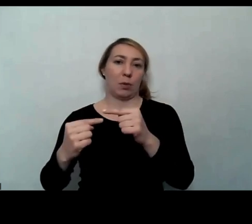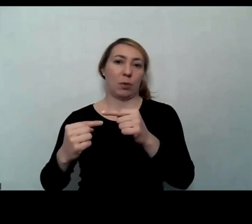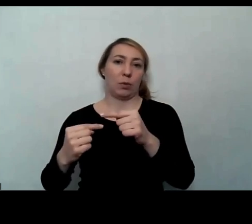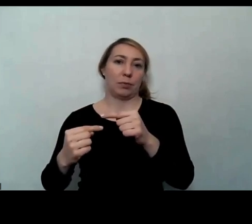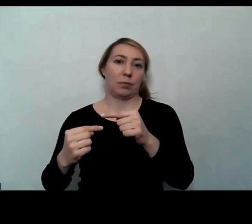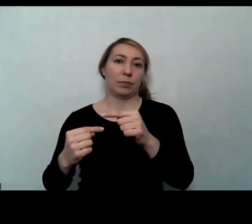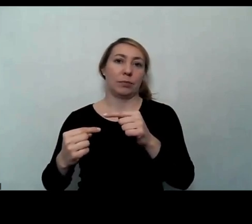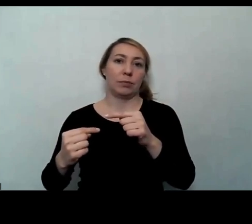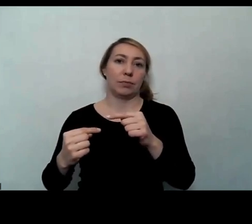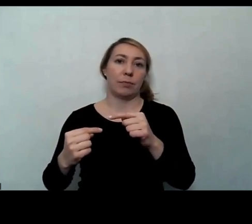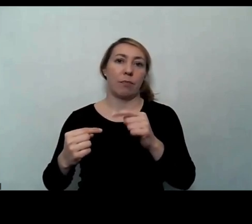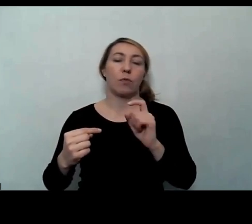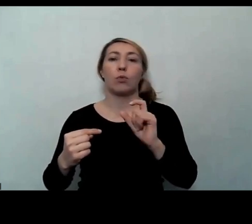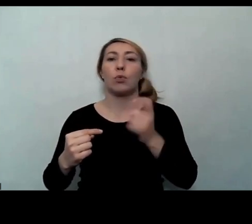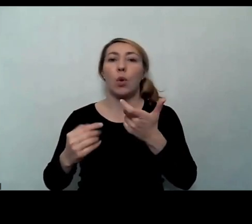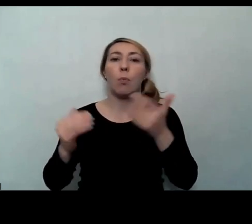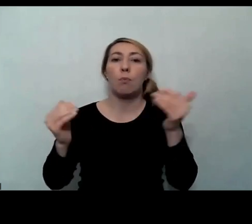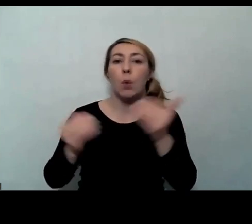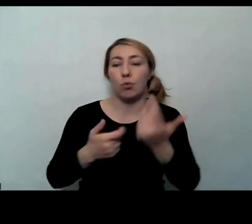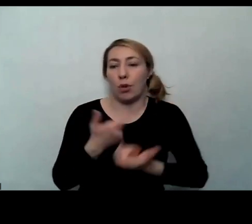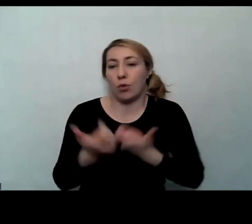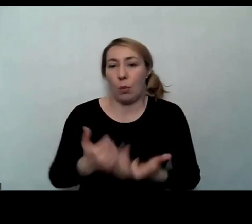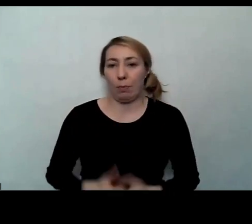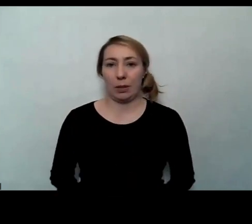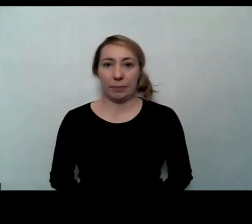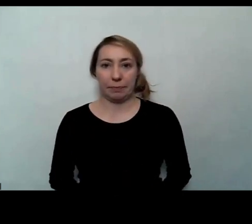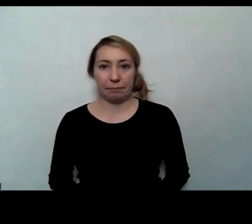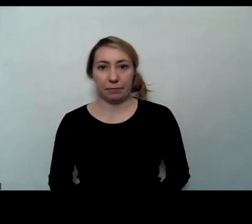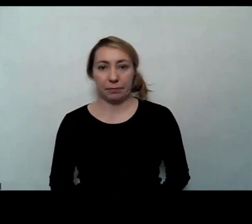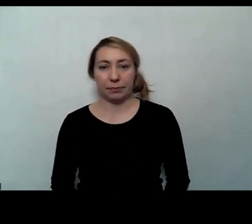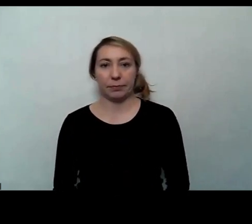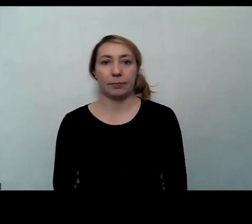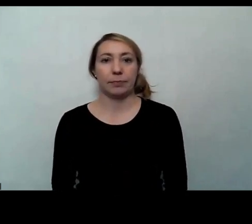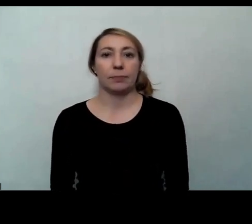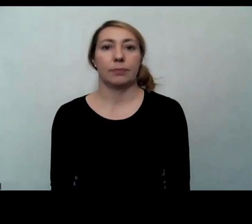tego, ile się dało z tym zrobić.